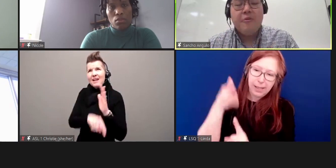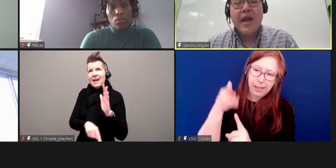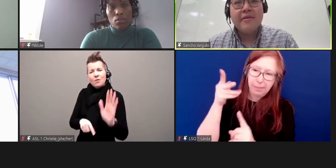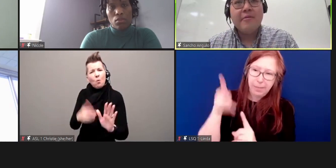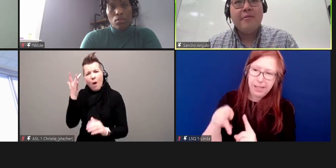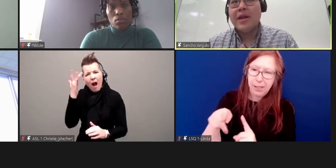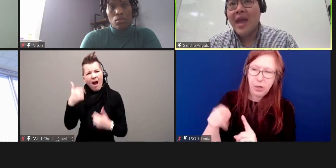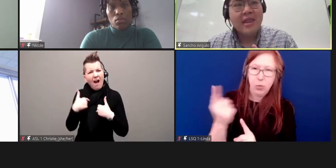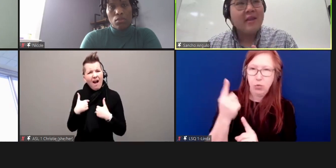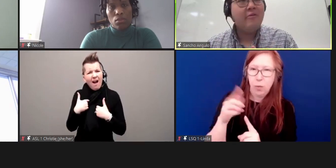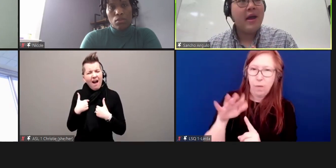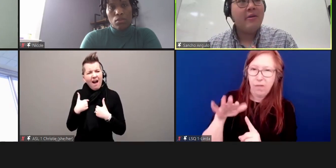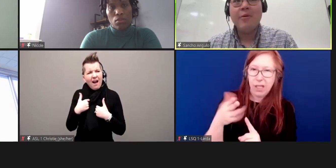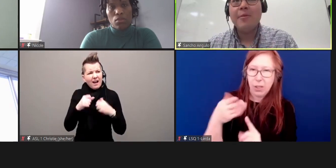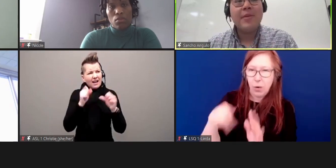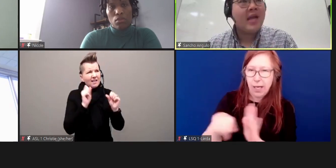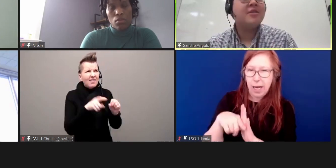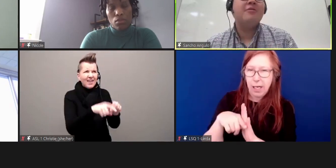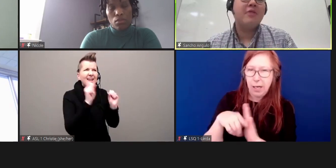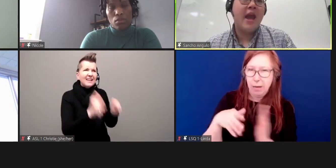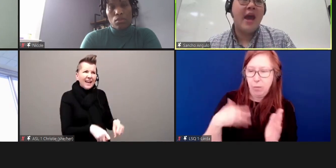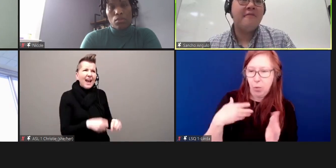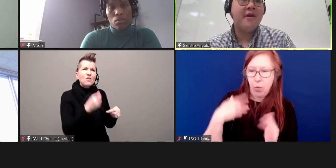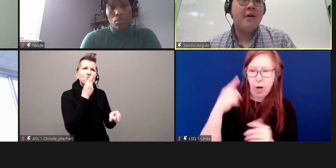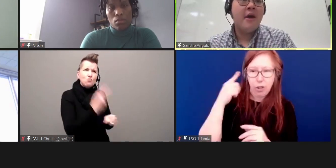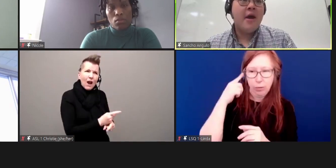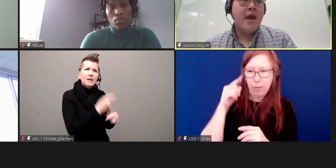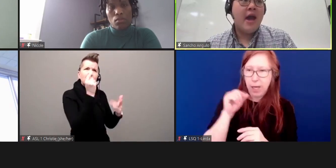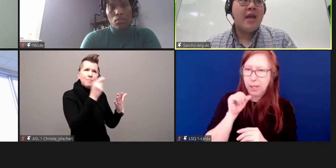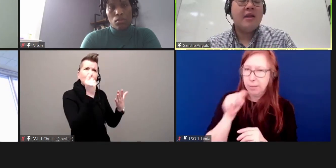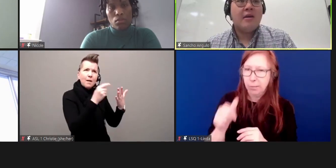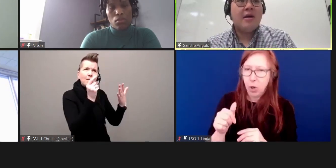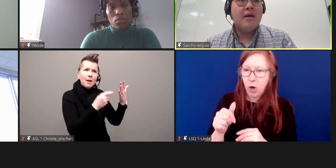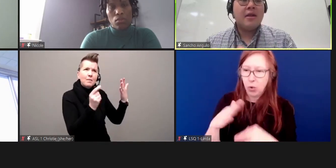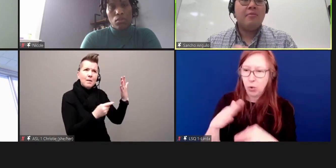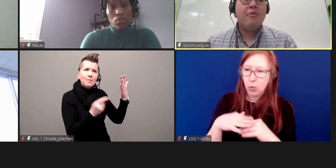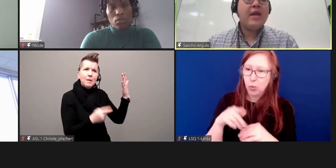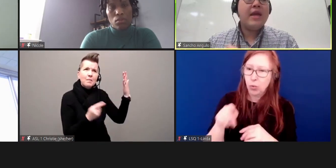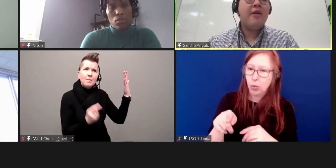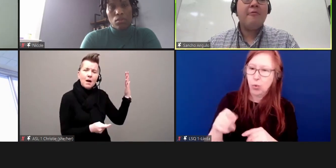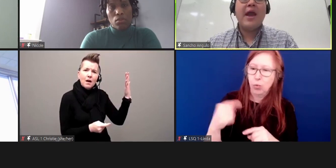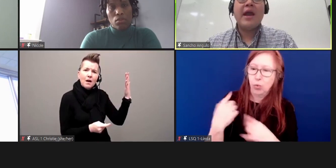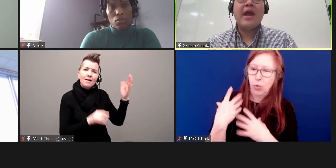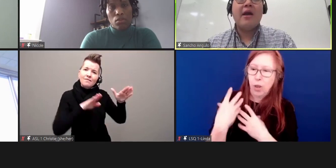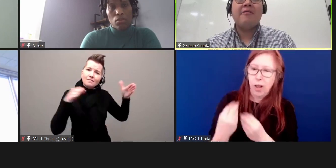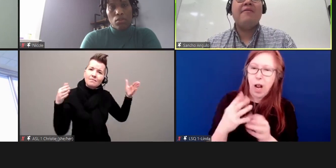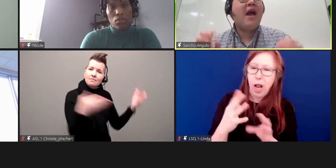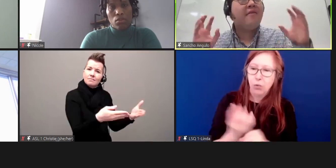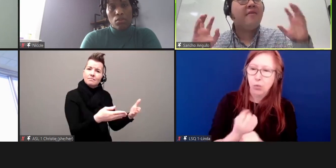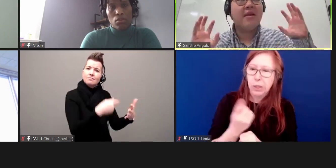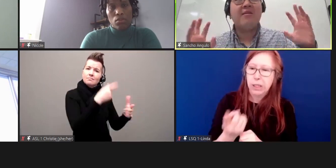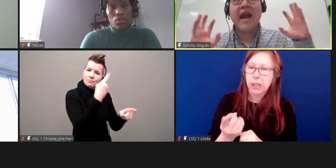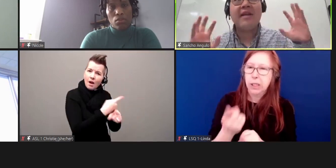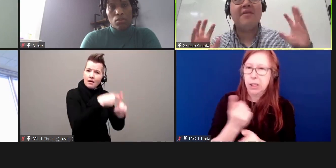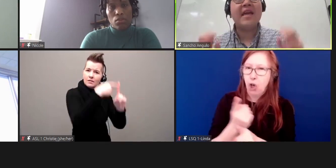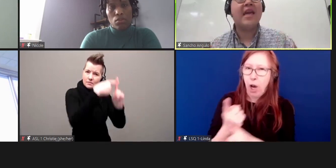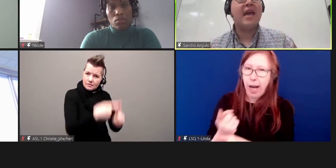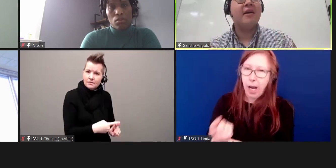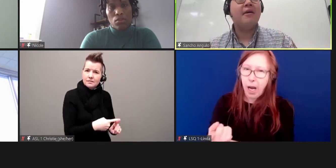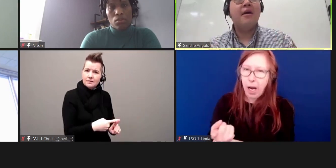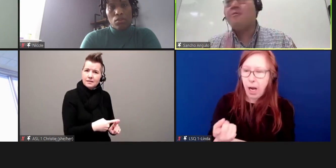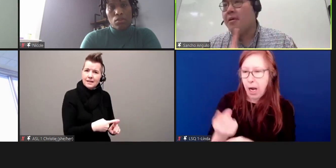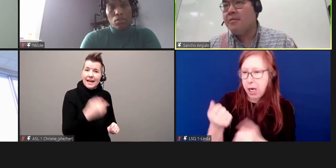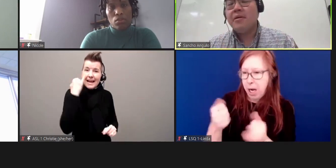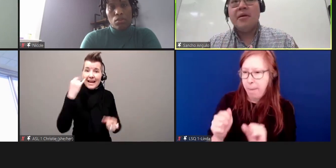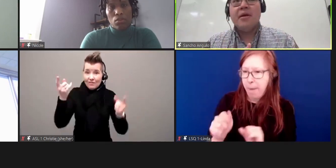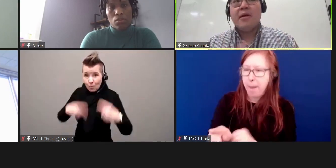négative? Pourquoi ne puis-je pas penser à ce qu'ils ont fait juste, à ce qu'ils ont fait bien, à leur potentiel? Et